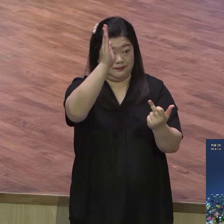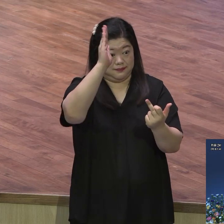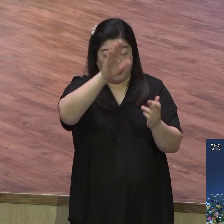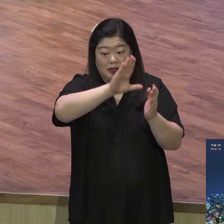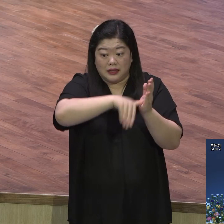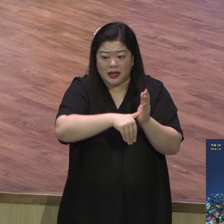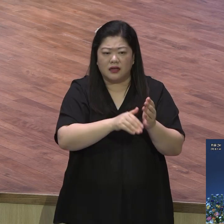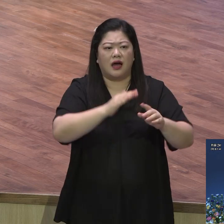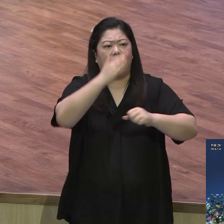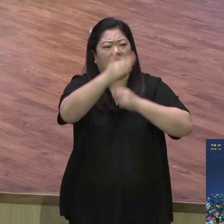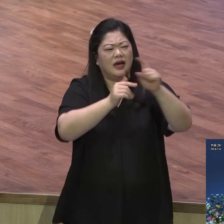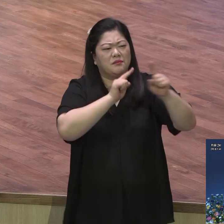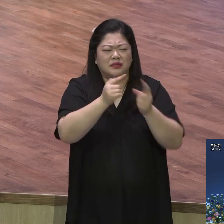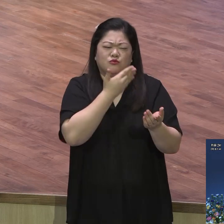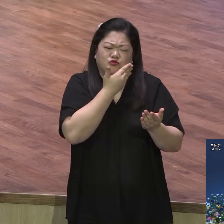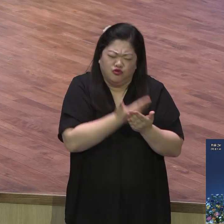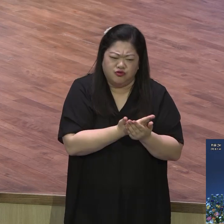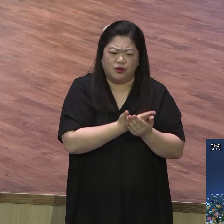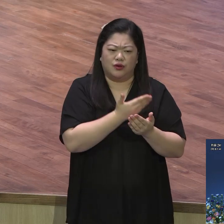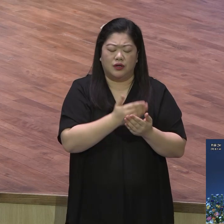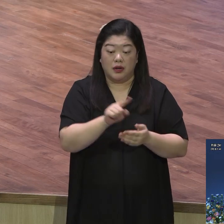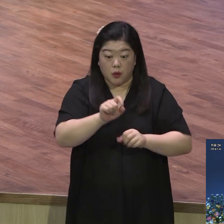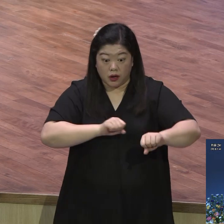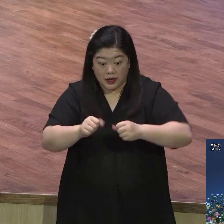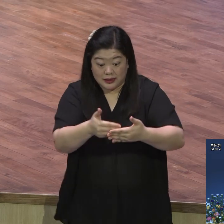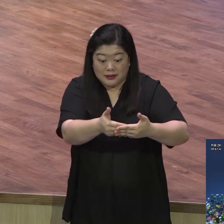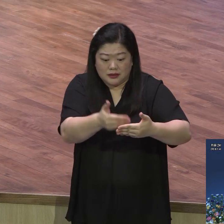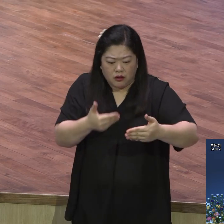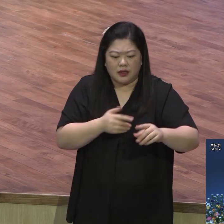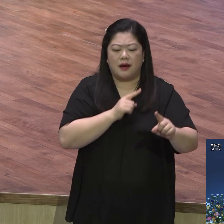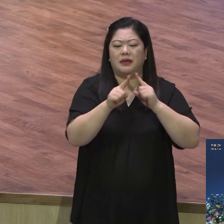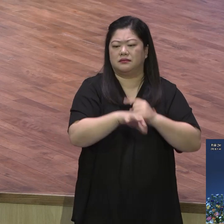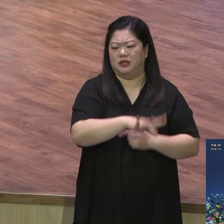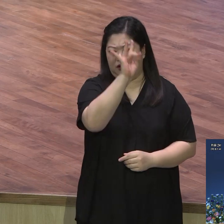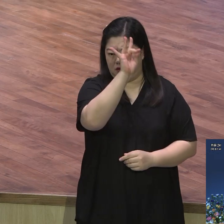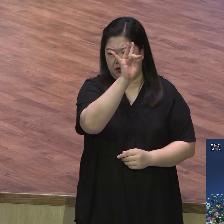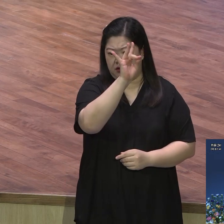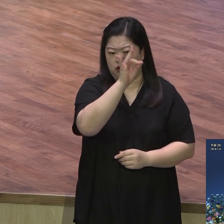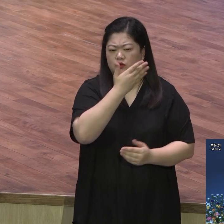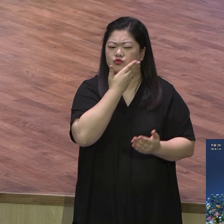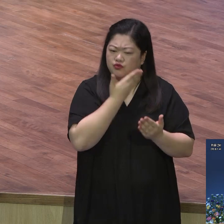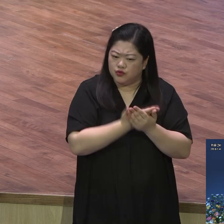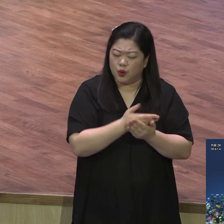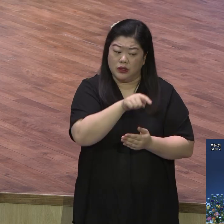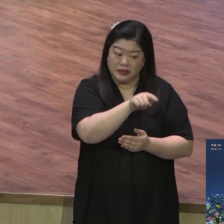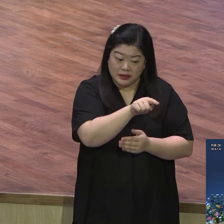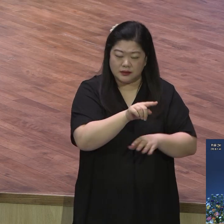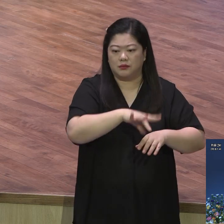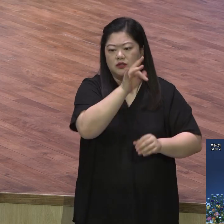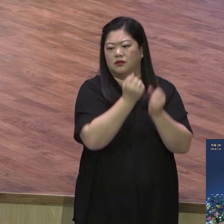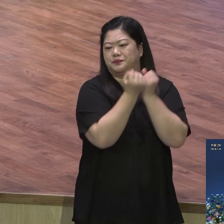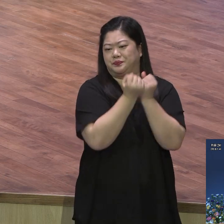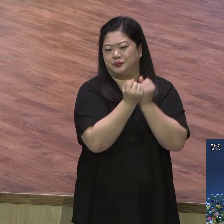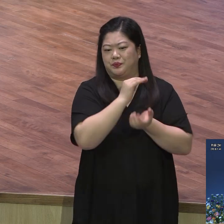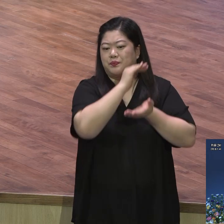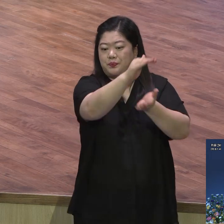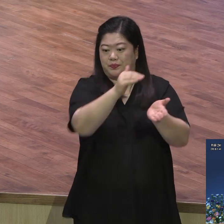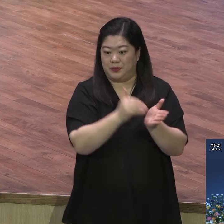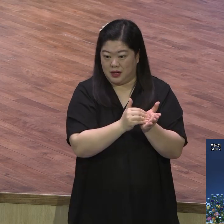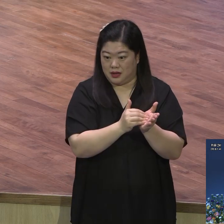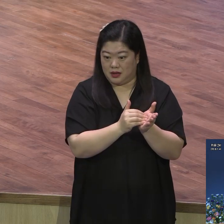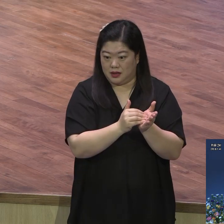말씀이 중요하다. 무엇을 하기 전에 내가 뭘 하기 전에 가장 중요한 것이 뭐냐 하나님의